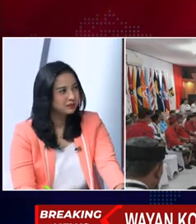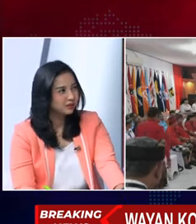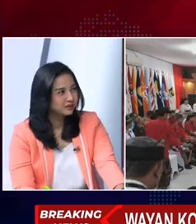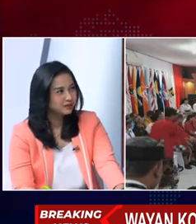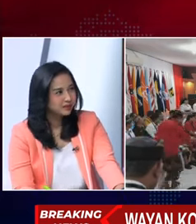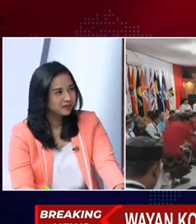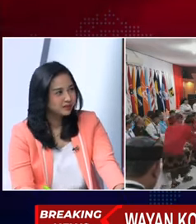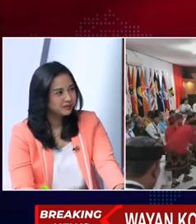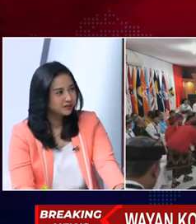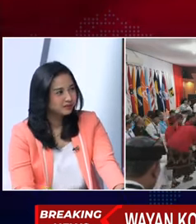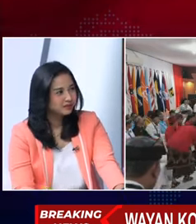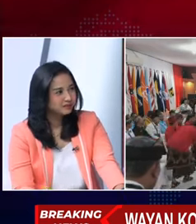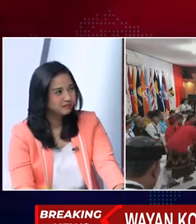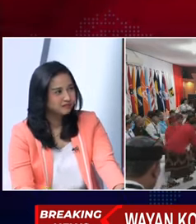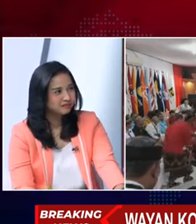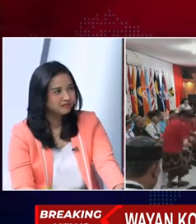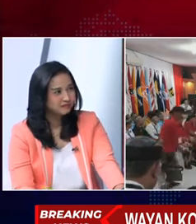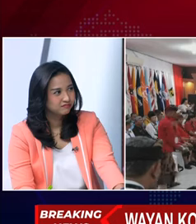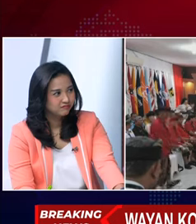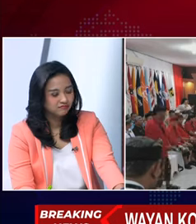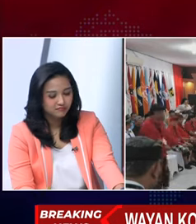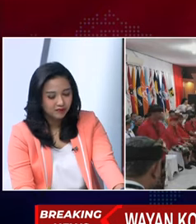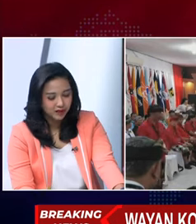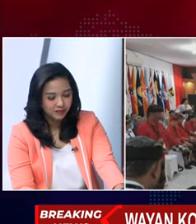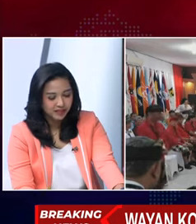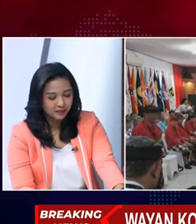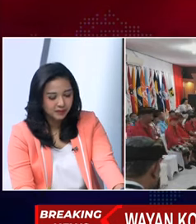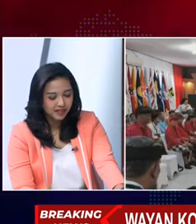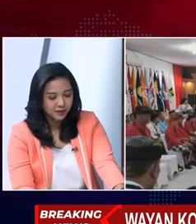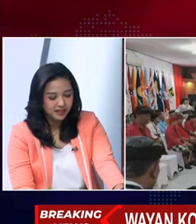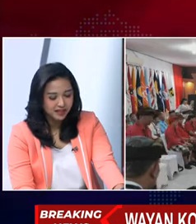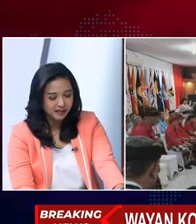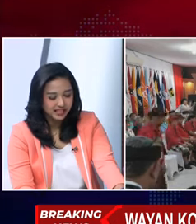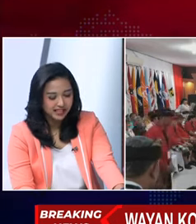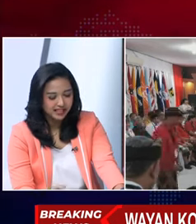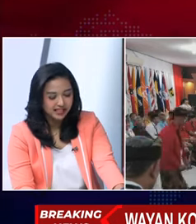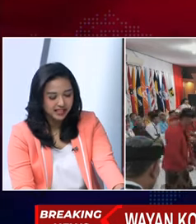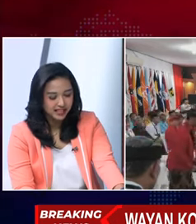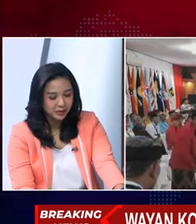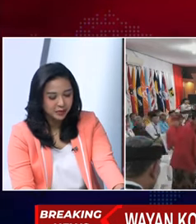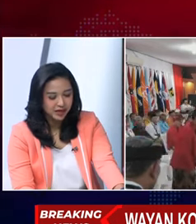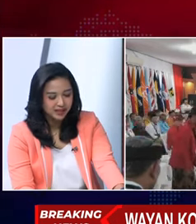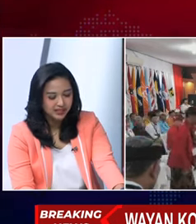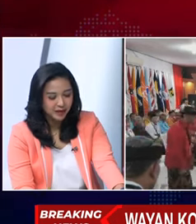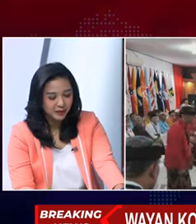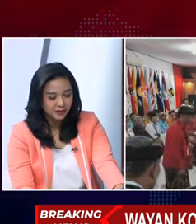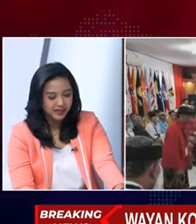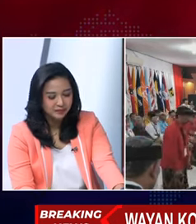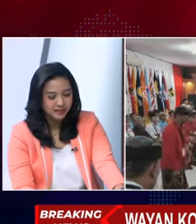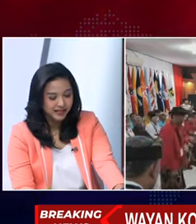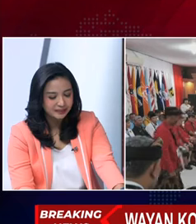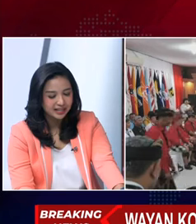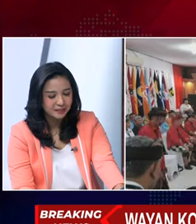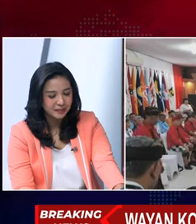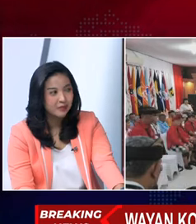Golkar dan itu juga berlaku di daerah-daerah lain eh pak saididiman menarik bahwa di Bali ini dua cawagupnya